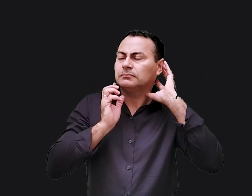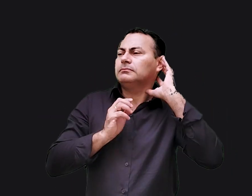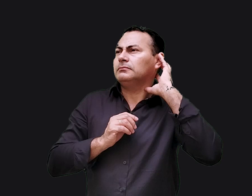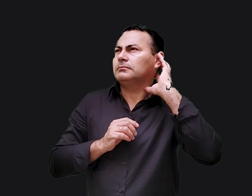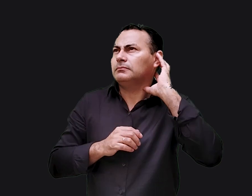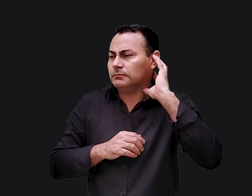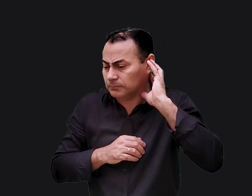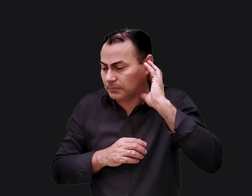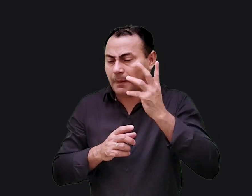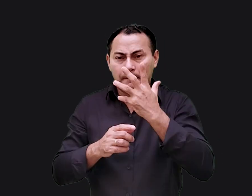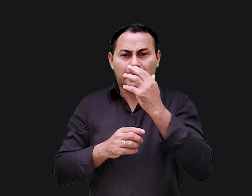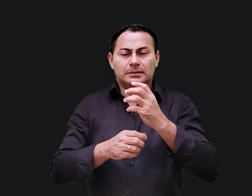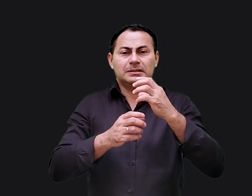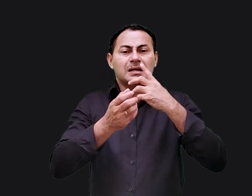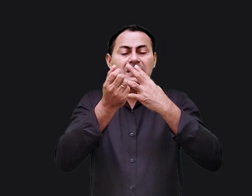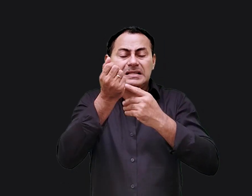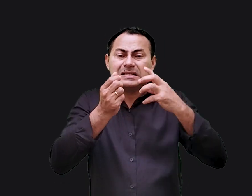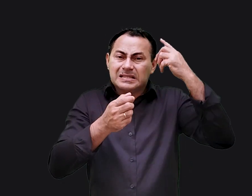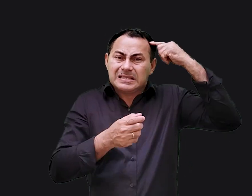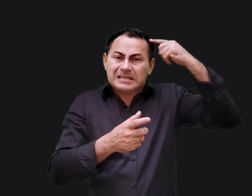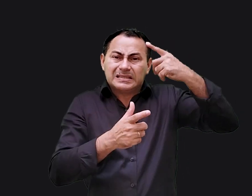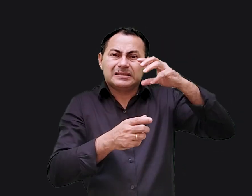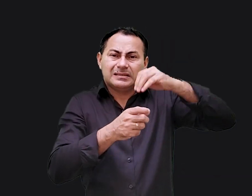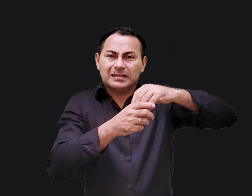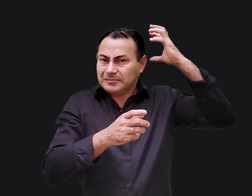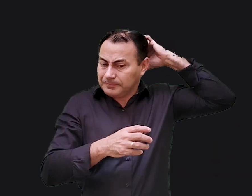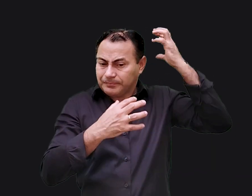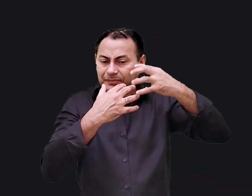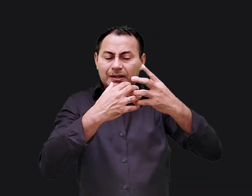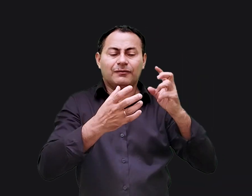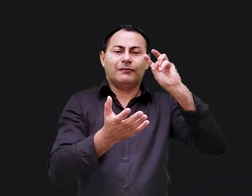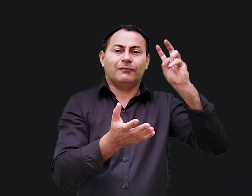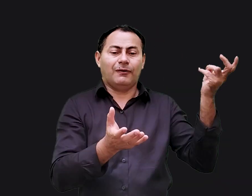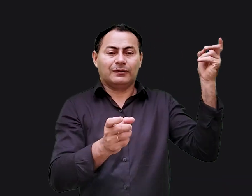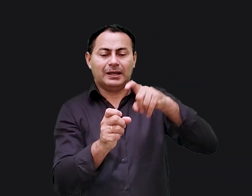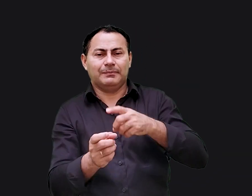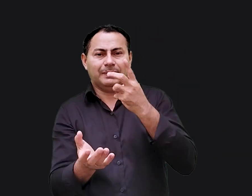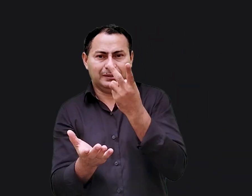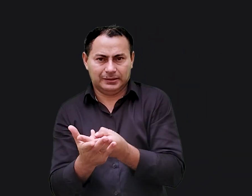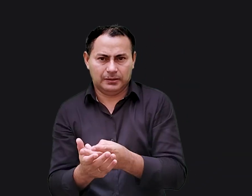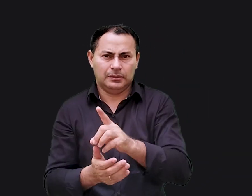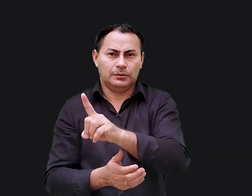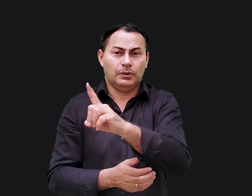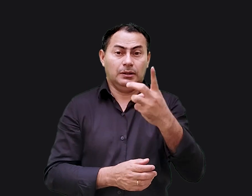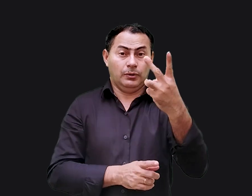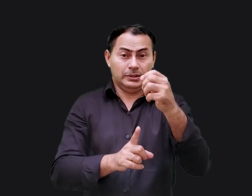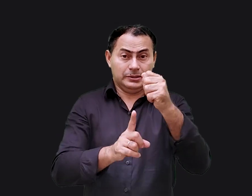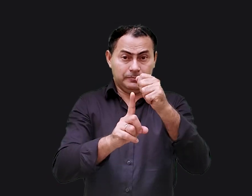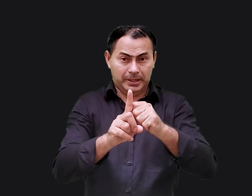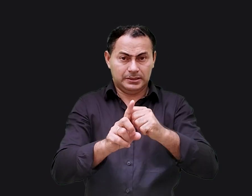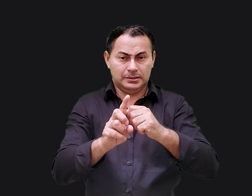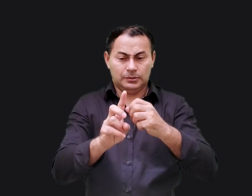levantava a cabeça, parecia que ia ter uma hemorragia cerebral e aí tinha que voltar para a cama. Durante esses 2 meses